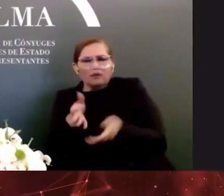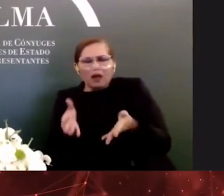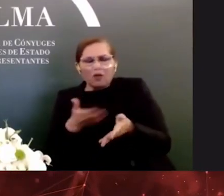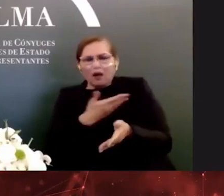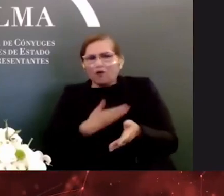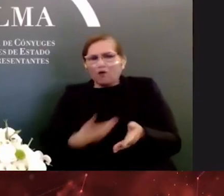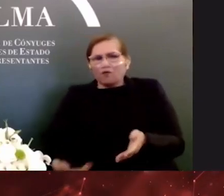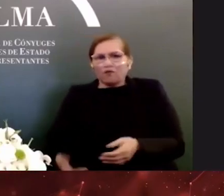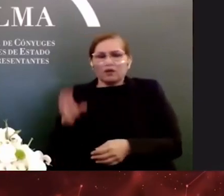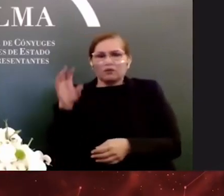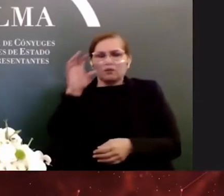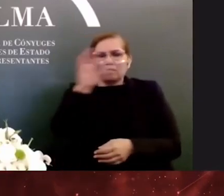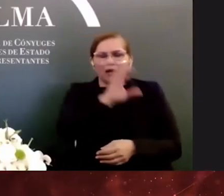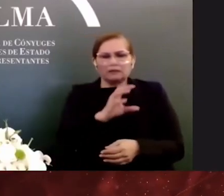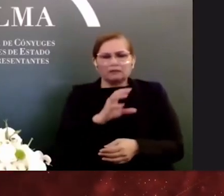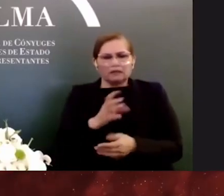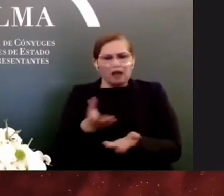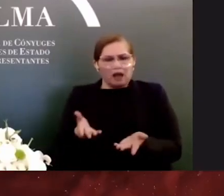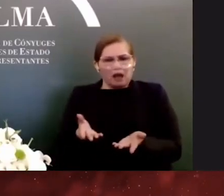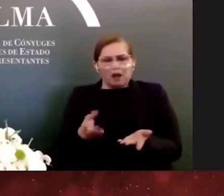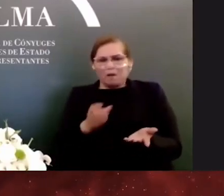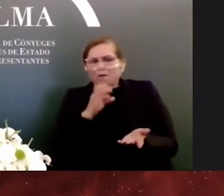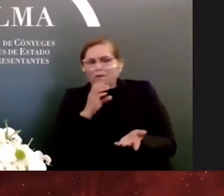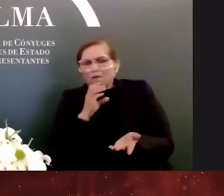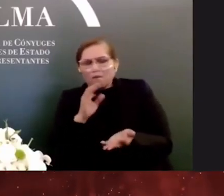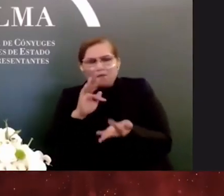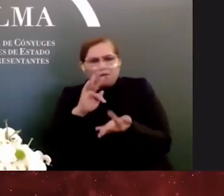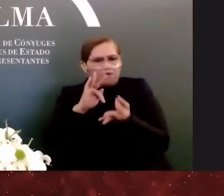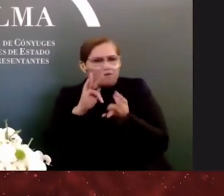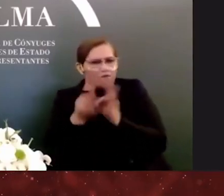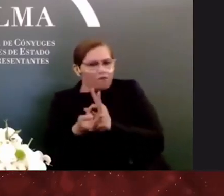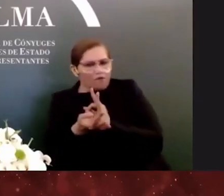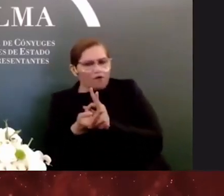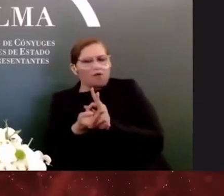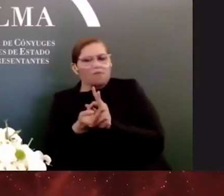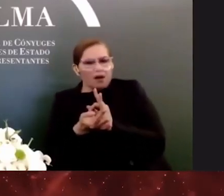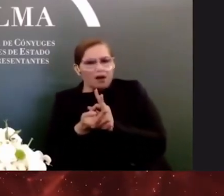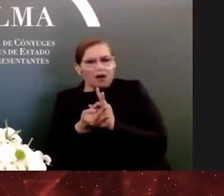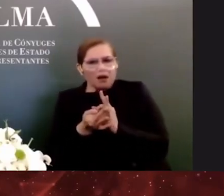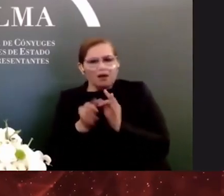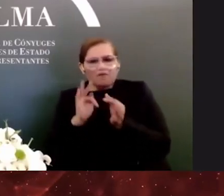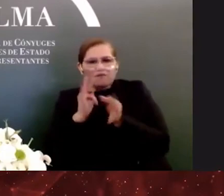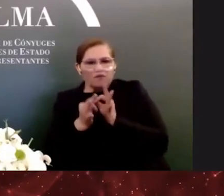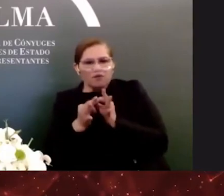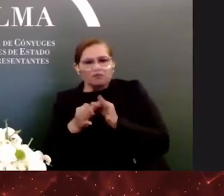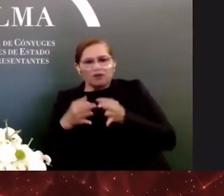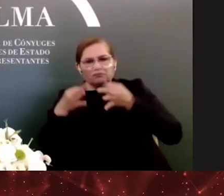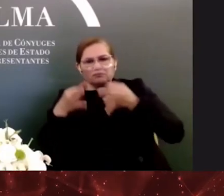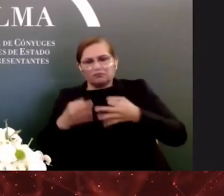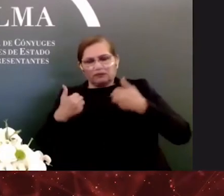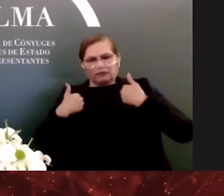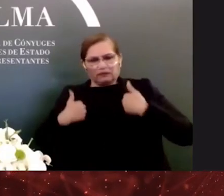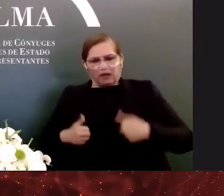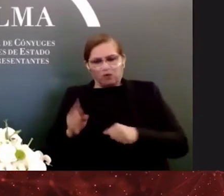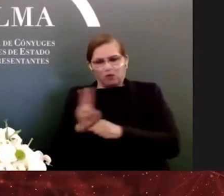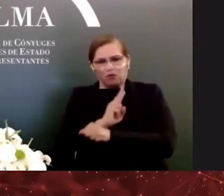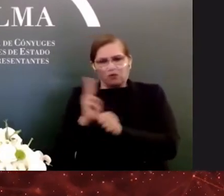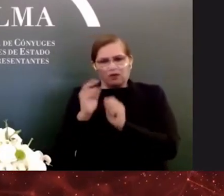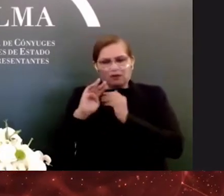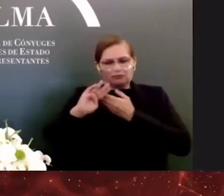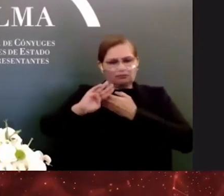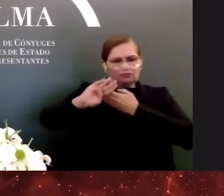de nuestros países se vieron obligados a implementar medidas sanitarias y de aislamiento social